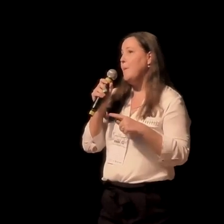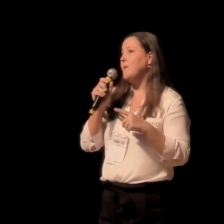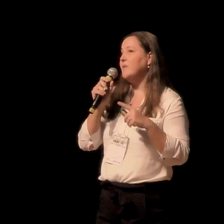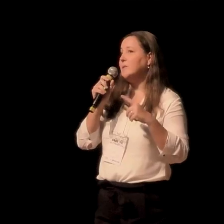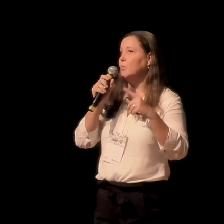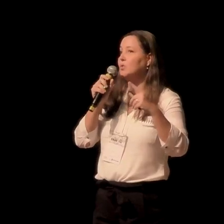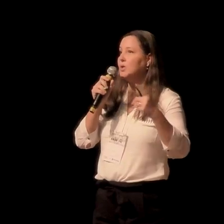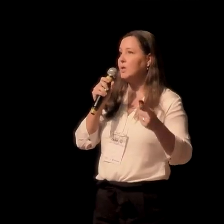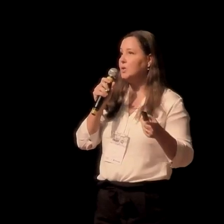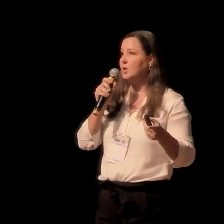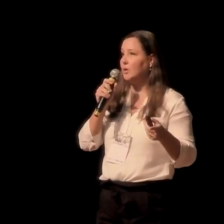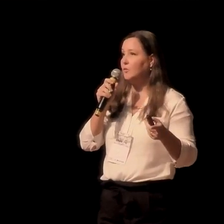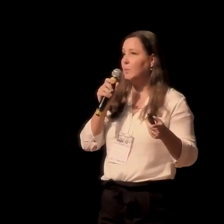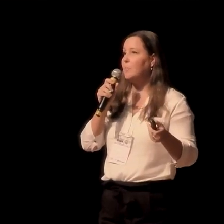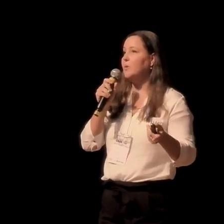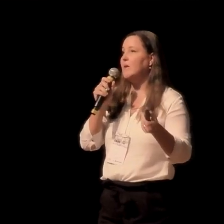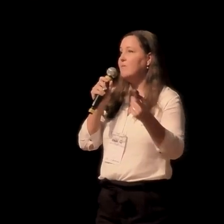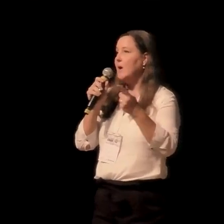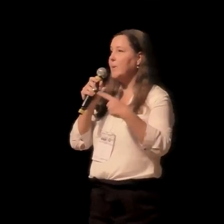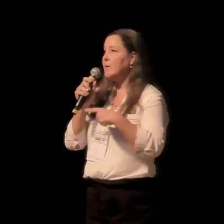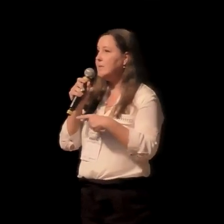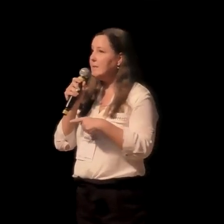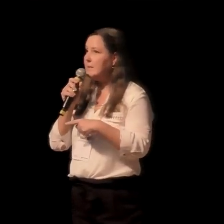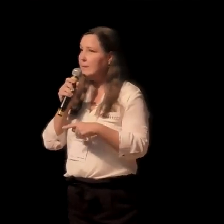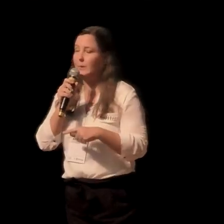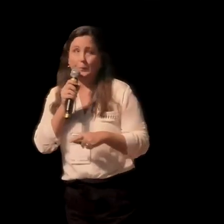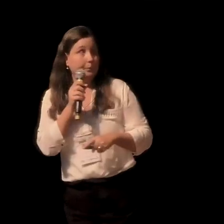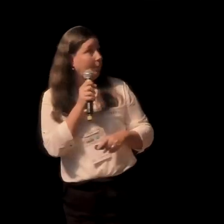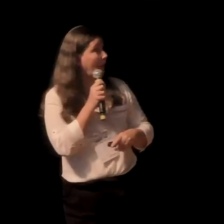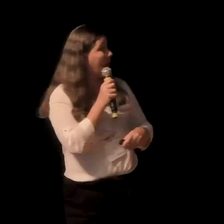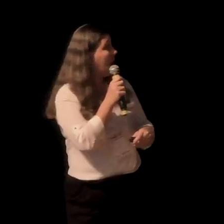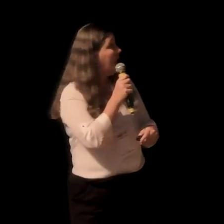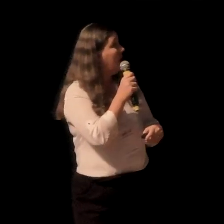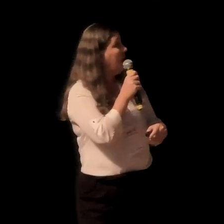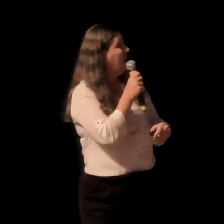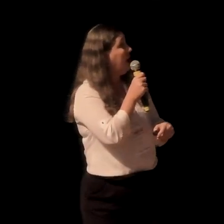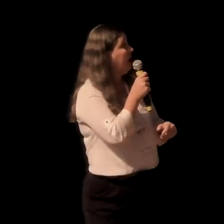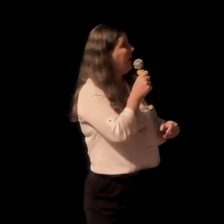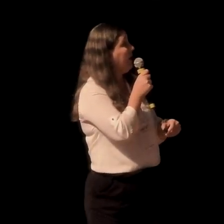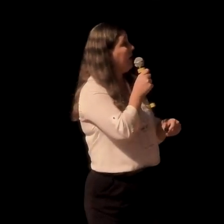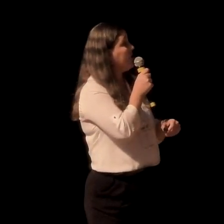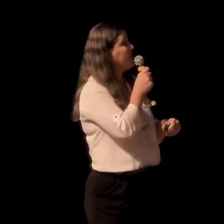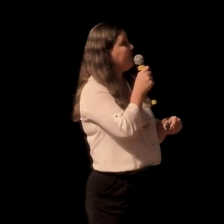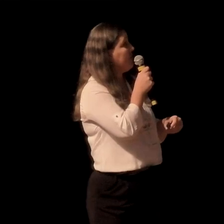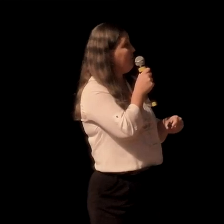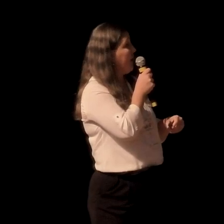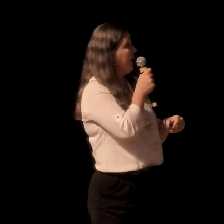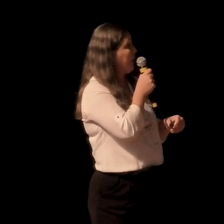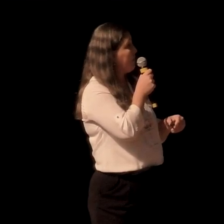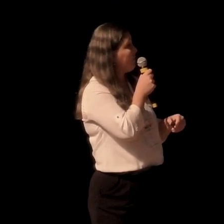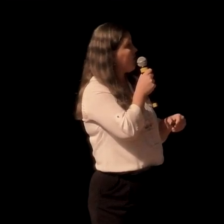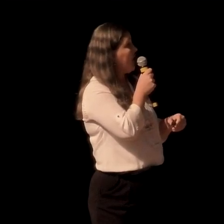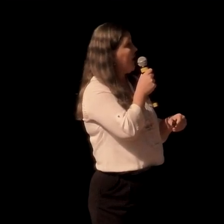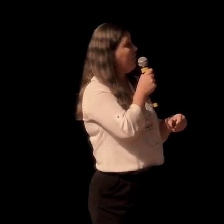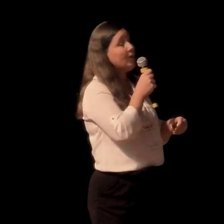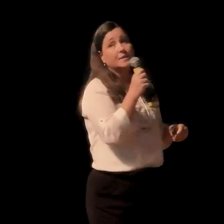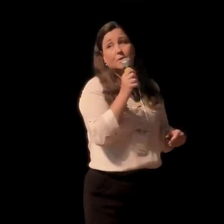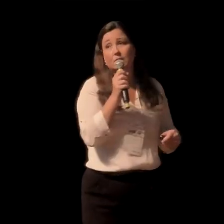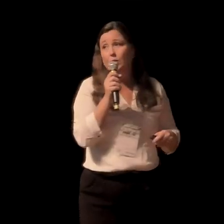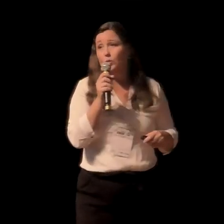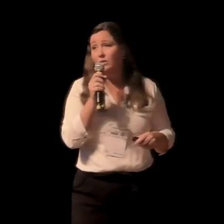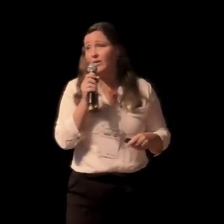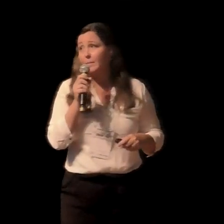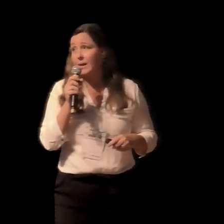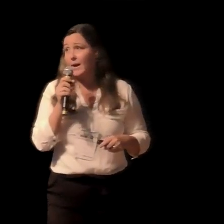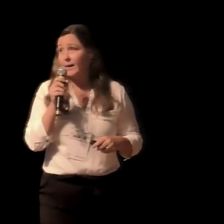para fazer um descritivo para poder levar para licitação a gente vê também o